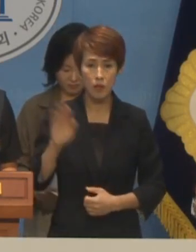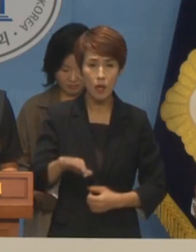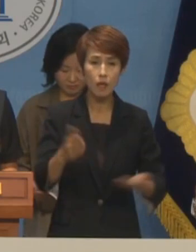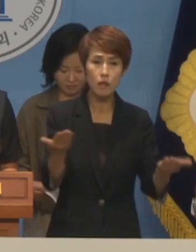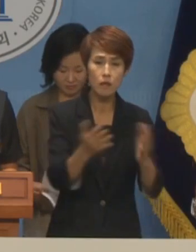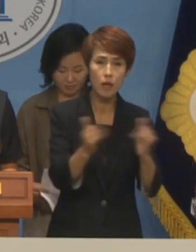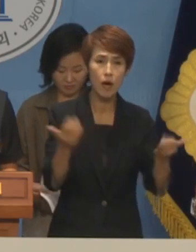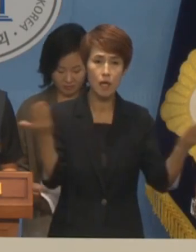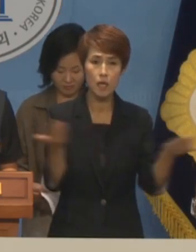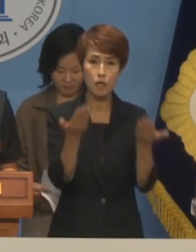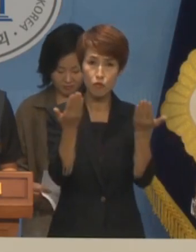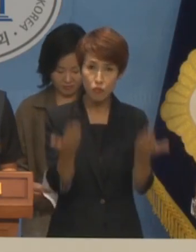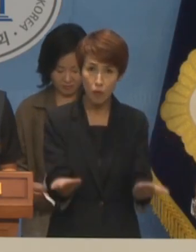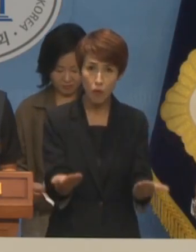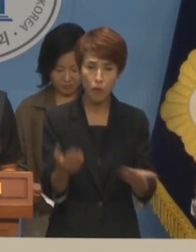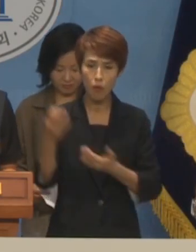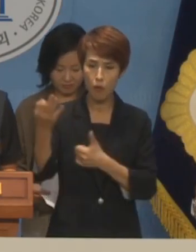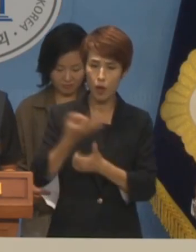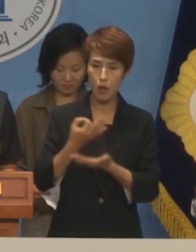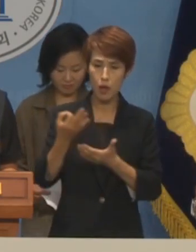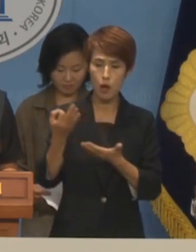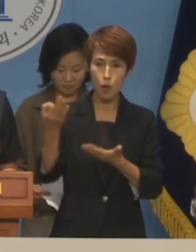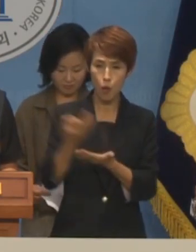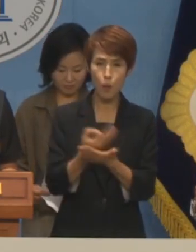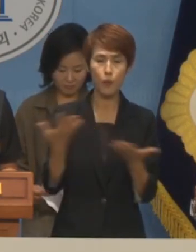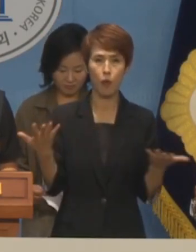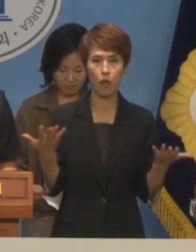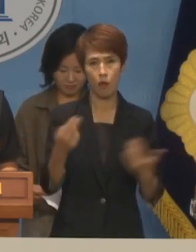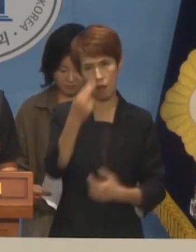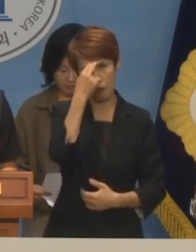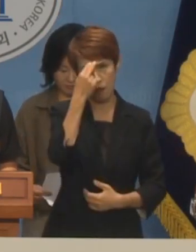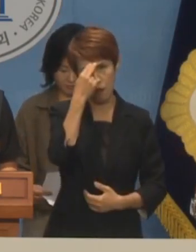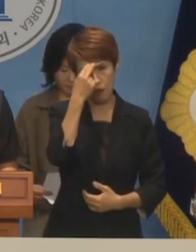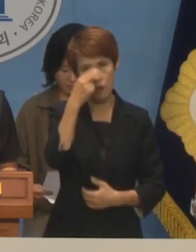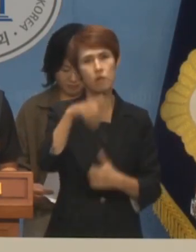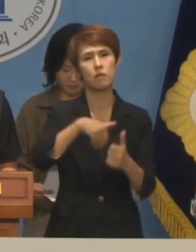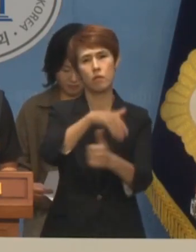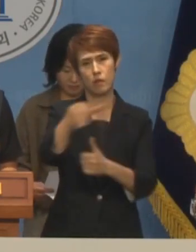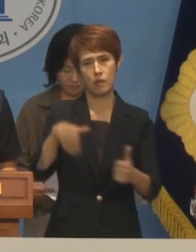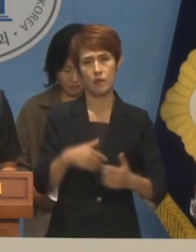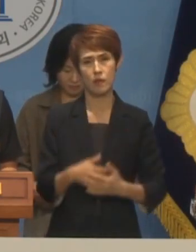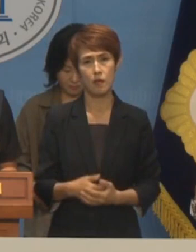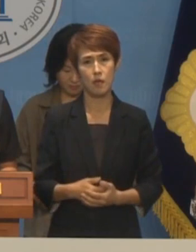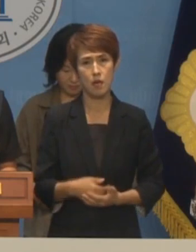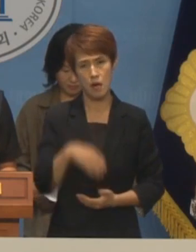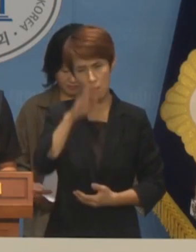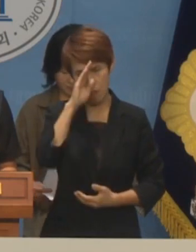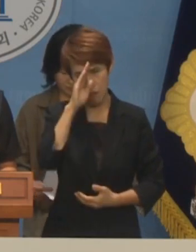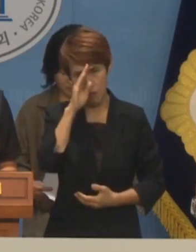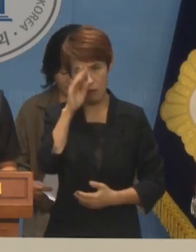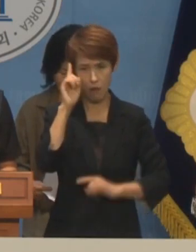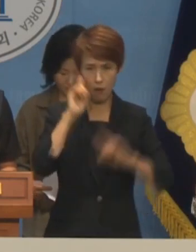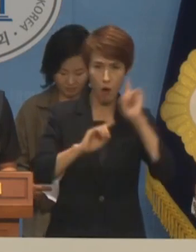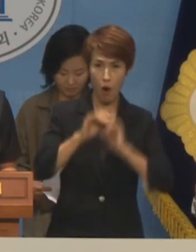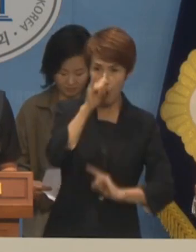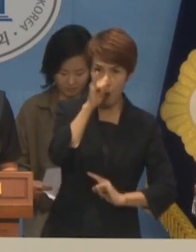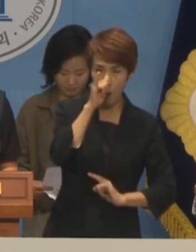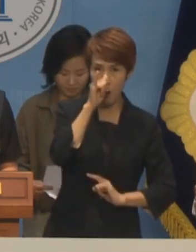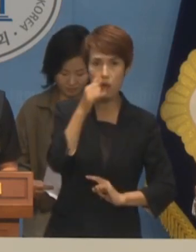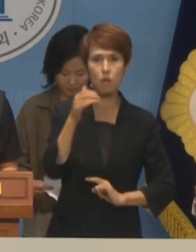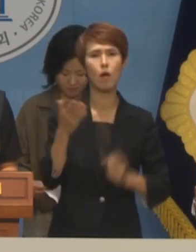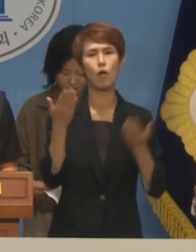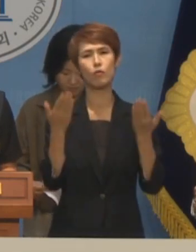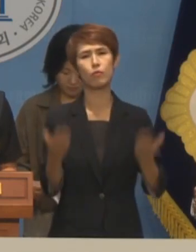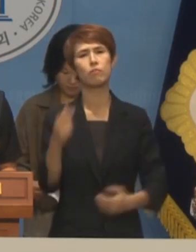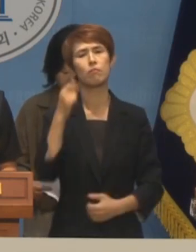노동자가 일을 쉬면 소득이 없어지고 빈곤에 처하는 수순입니다. 질병과 부상을 입어도 충분한